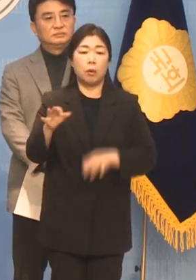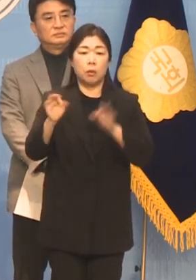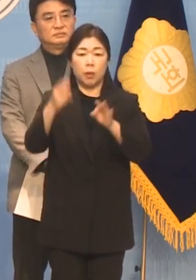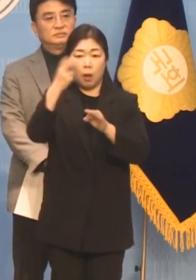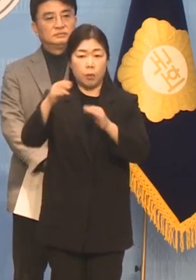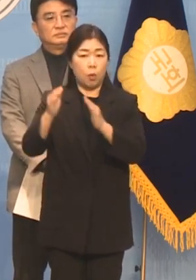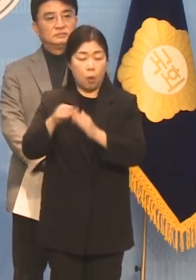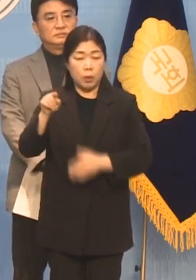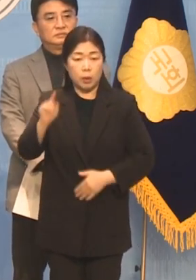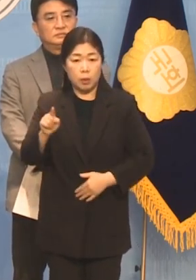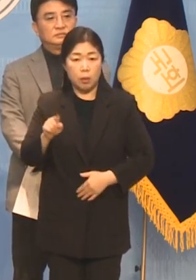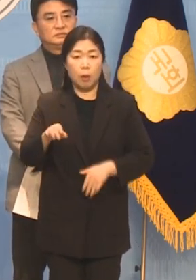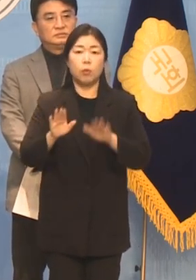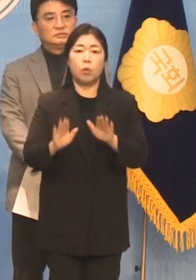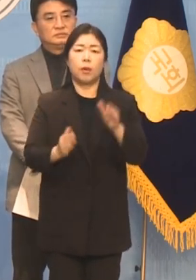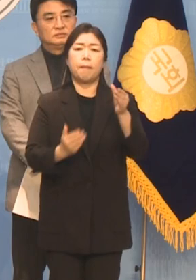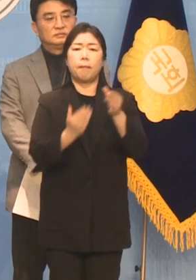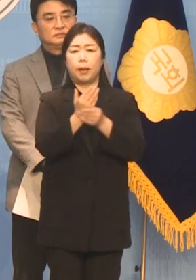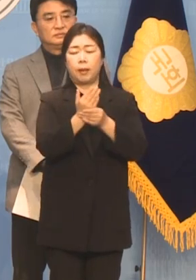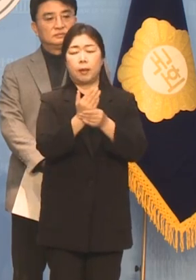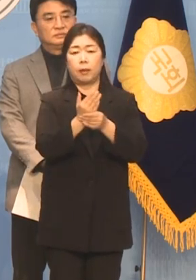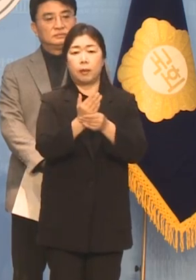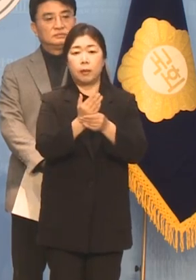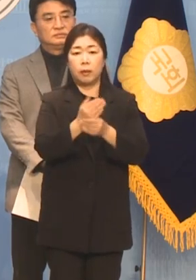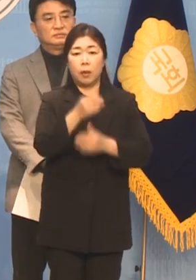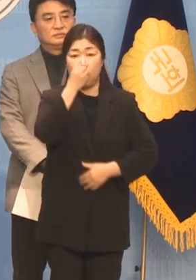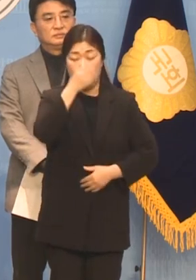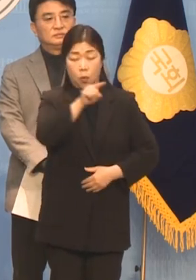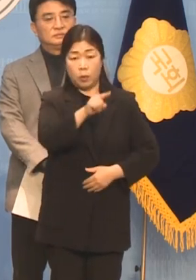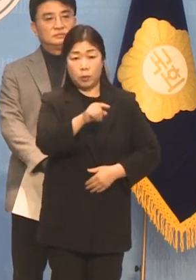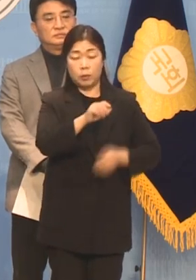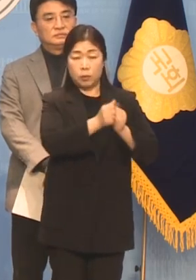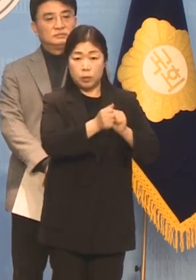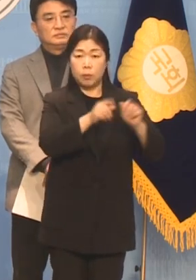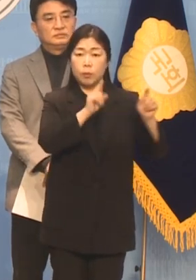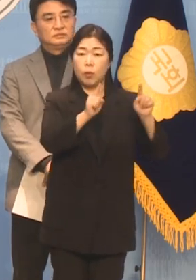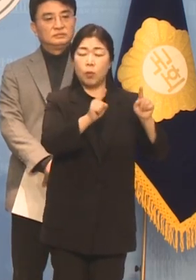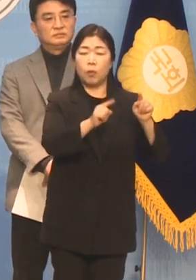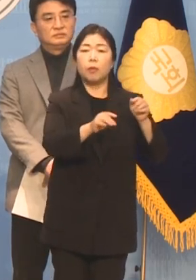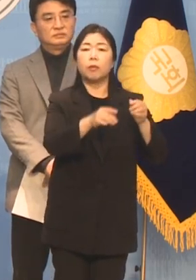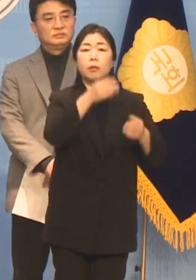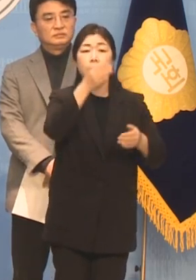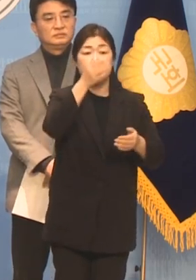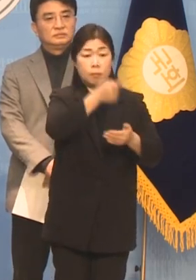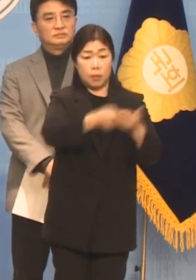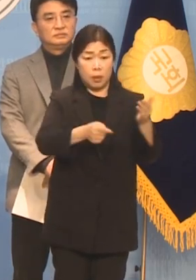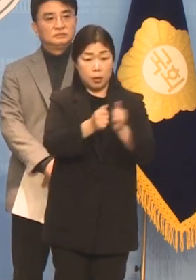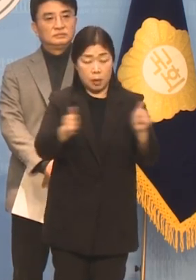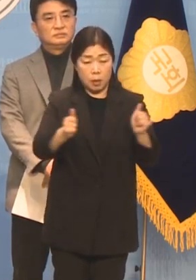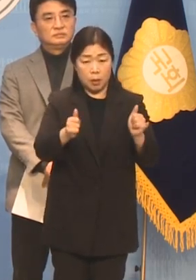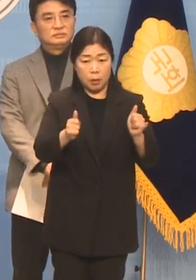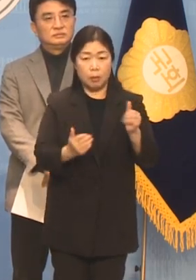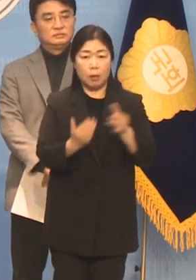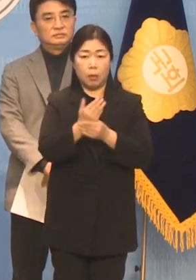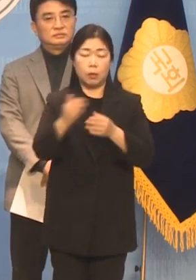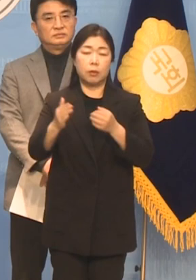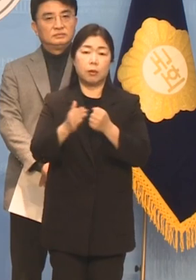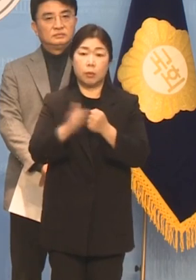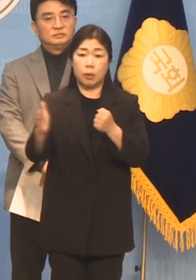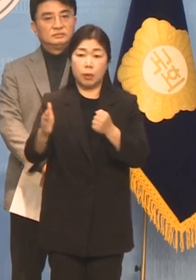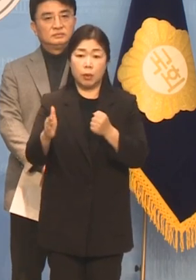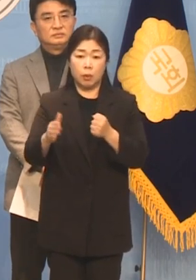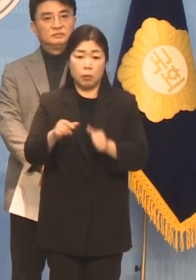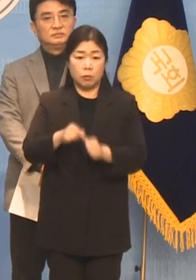ELS 사태에 대한 책임을 묻고 정부의 안이한 대처와 피해자 구제에 대한 미온적인 태도에 대해서